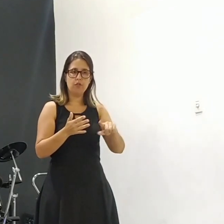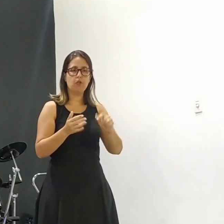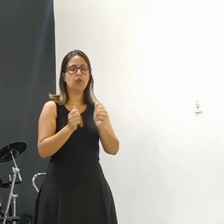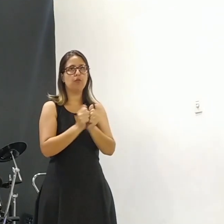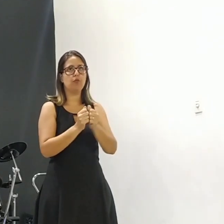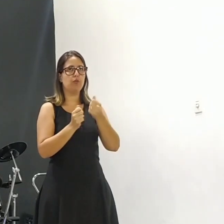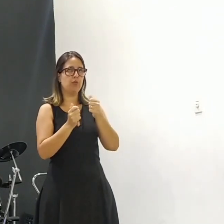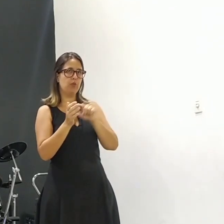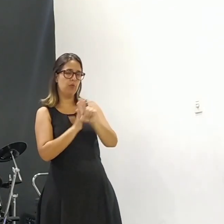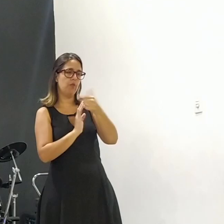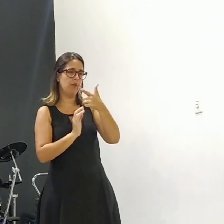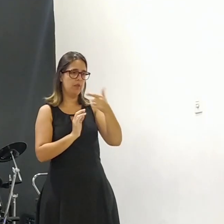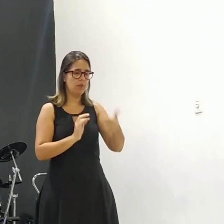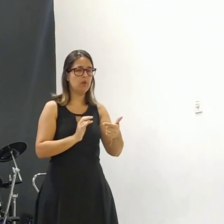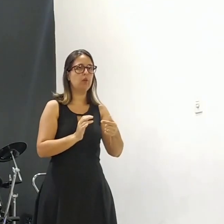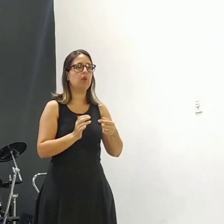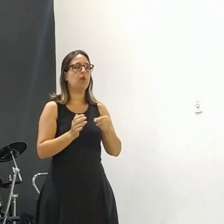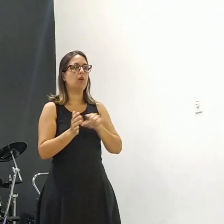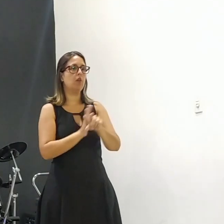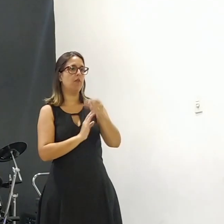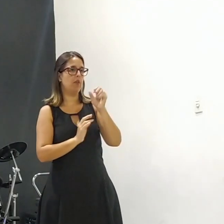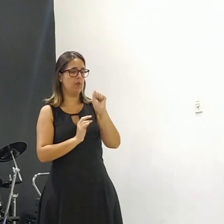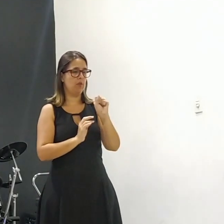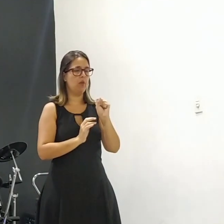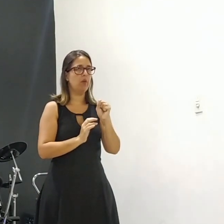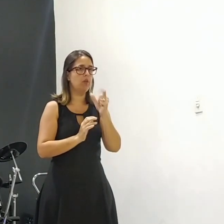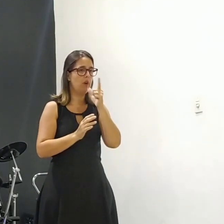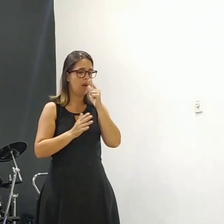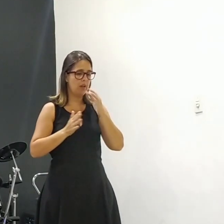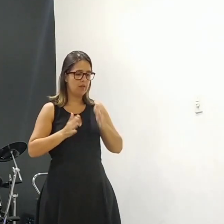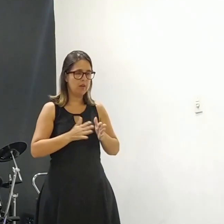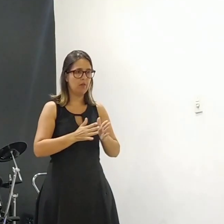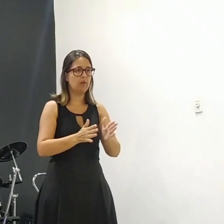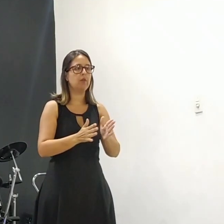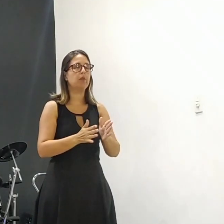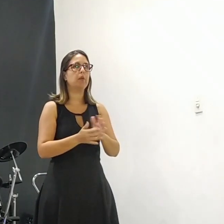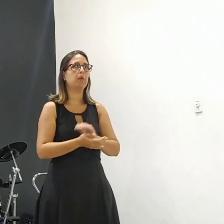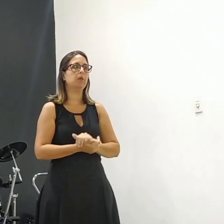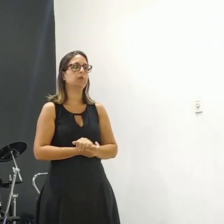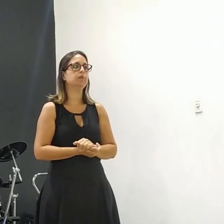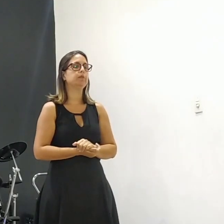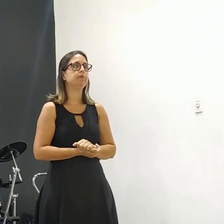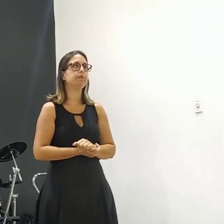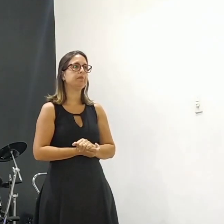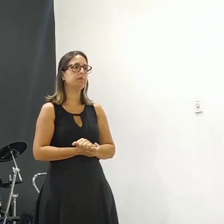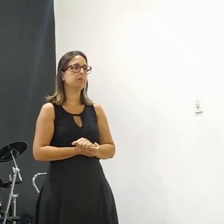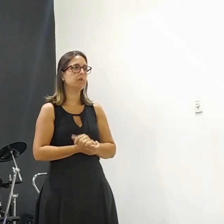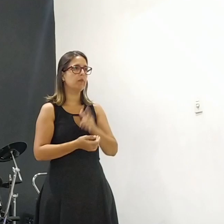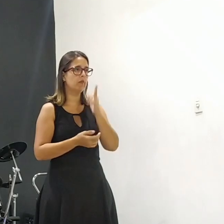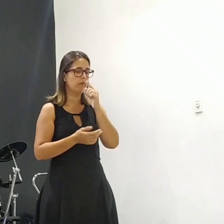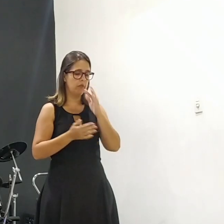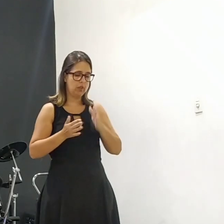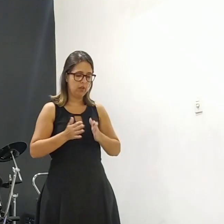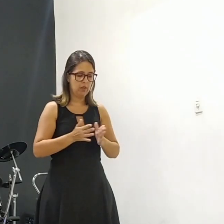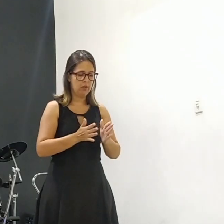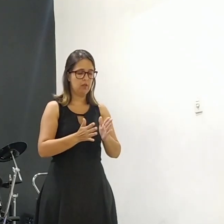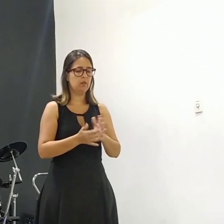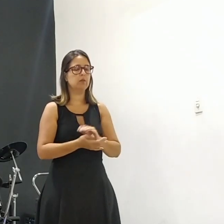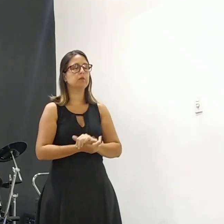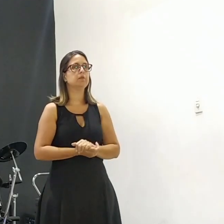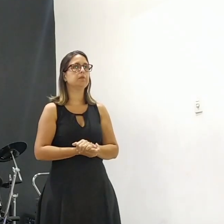8, diz que as águas desse rio, lá no 8 vai dizer que as águas desse